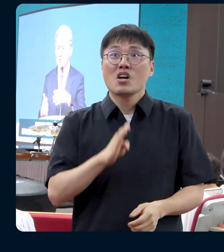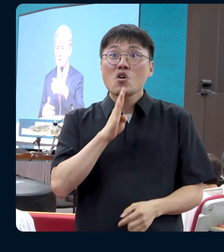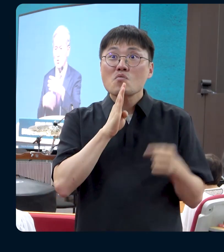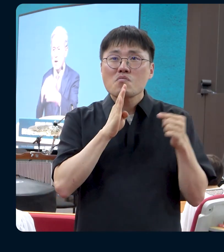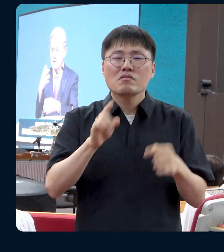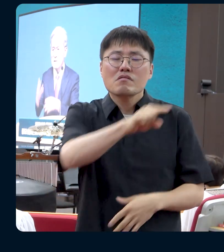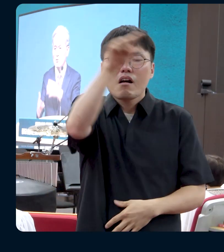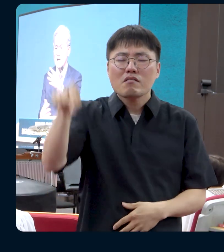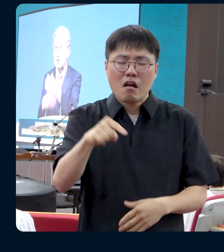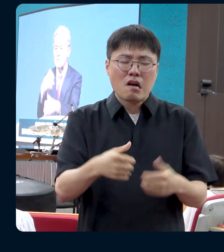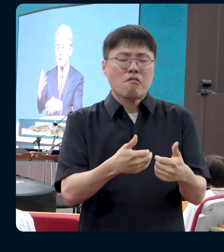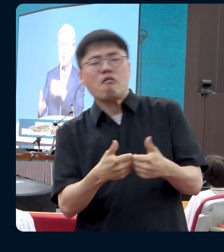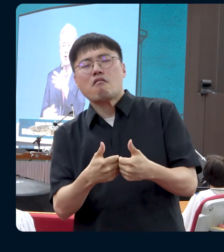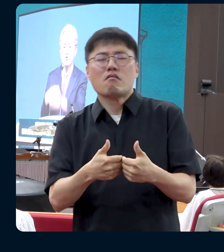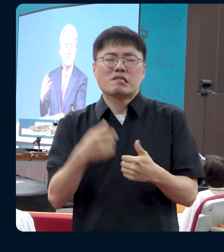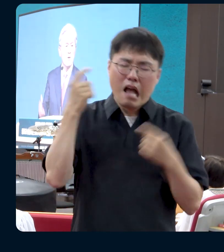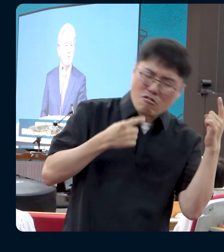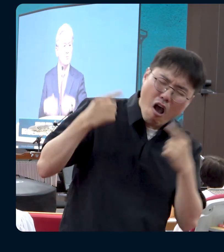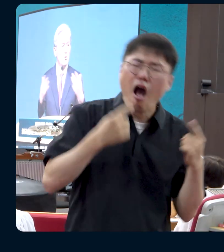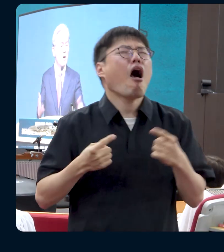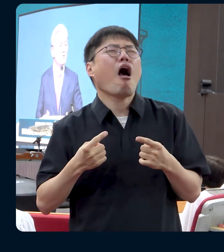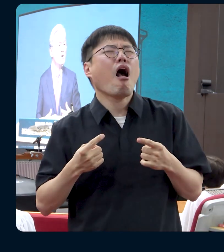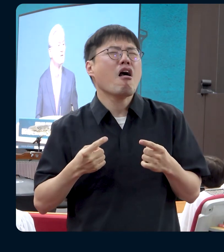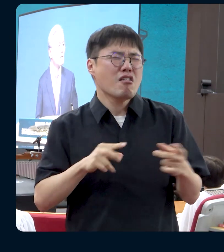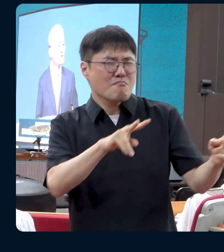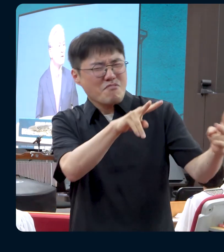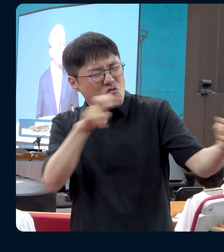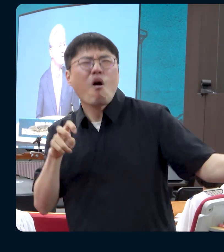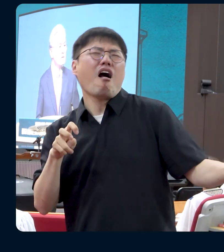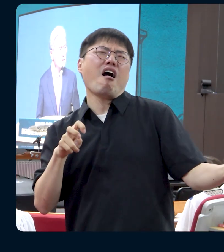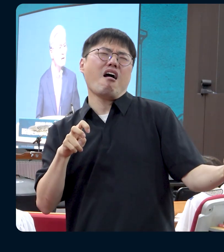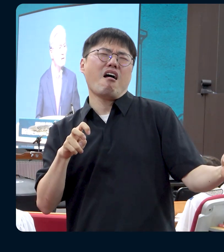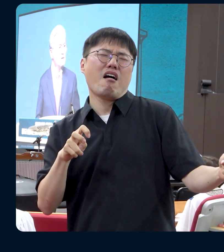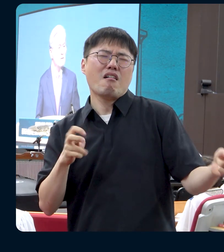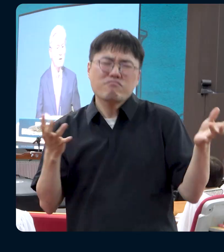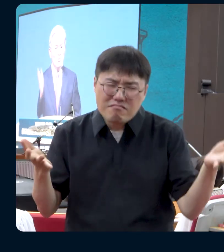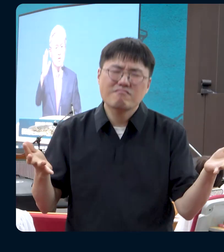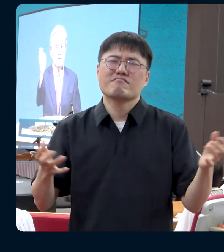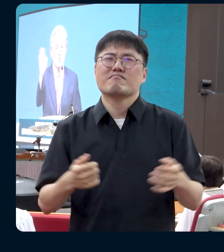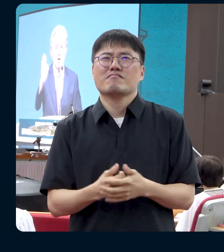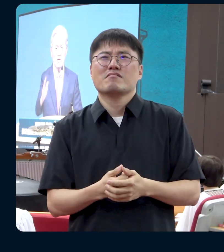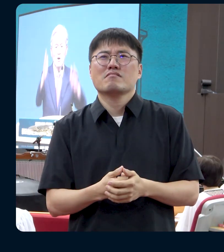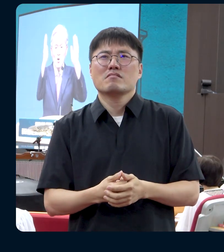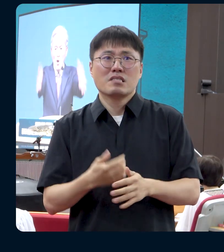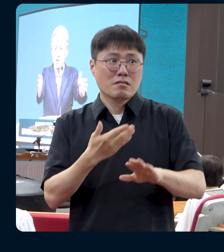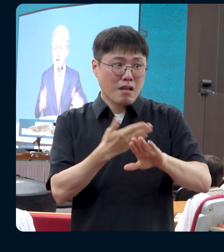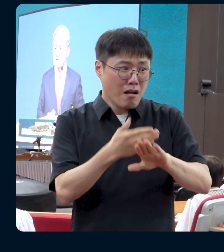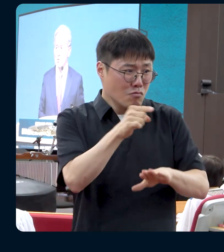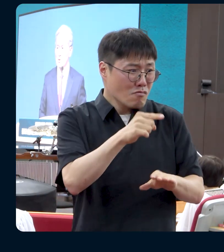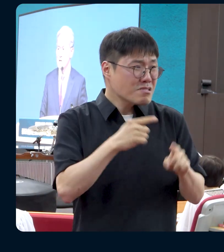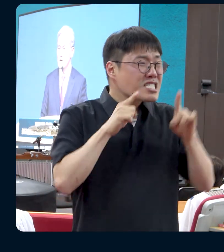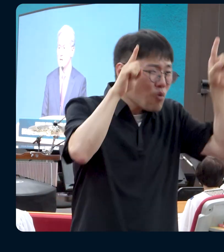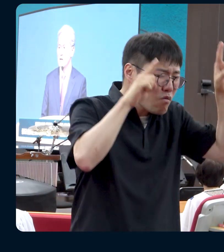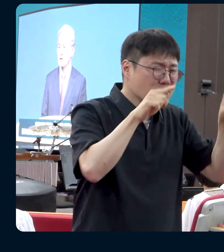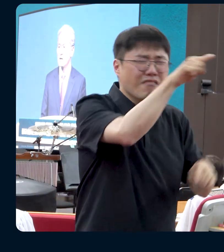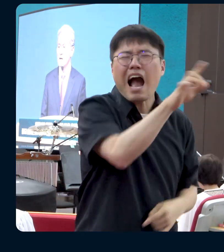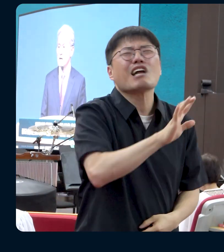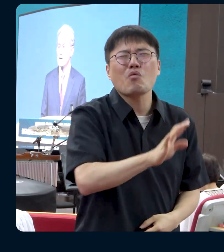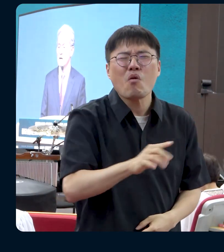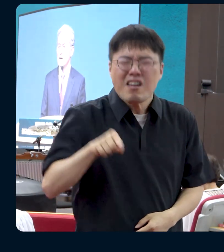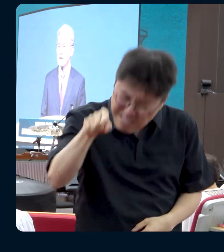정말 그 가운데 서로 갈등하고 상처받고 주고받고 미워하고 그러다 보니까 다른 곳이 지옥이 아니라 거기가